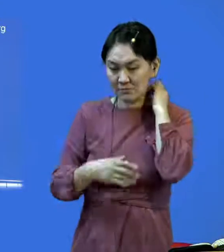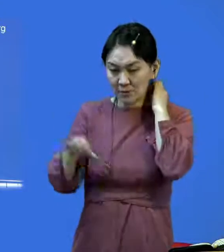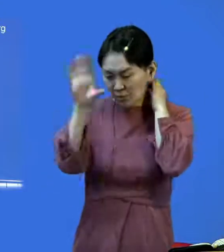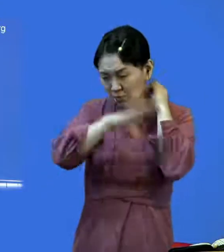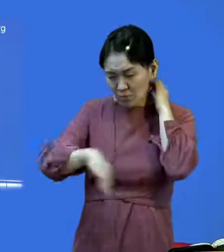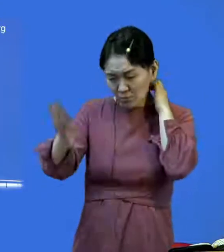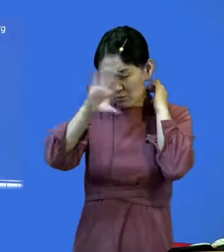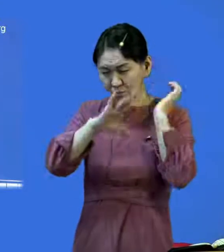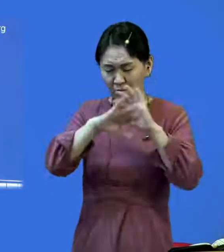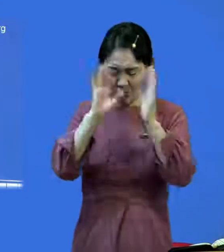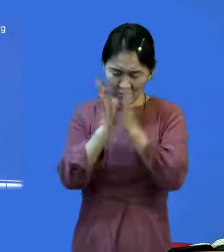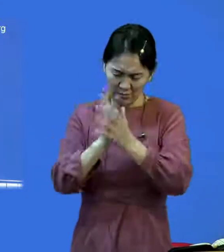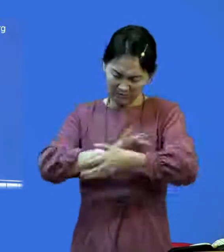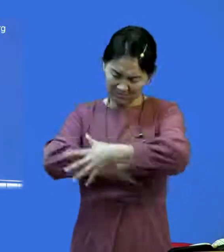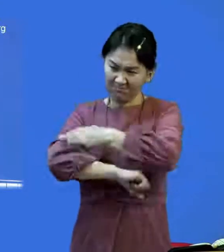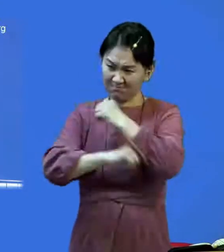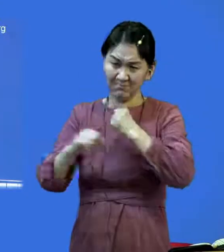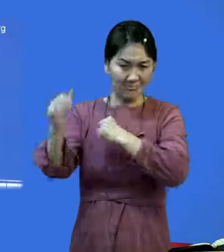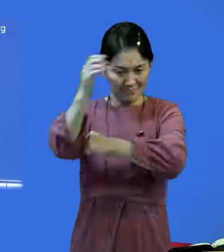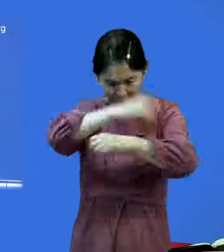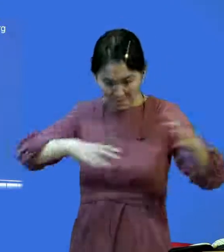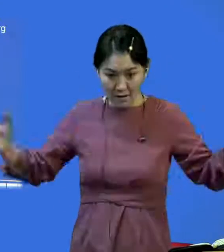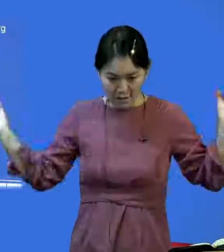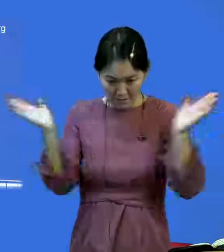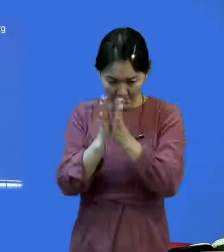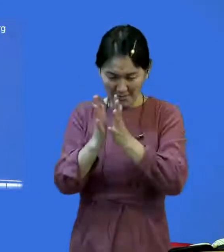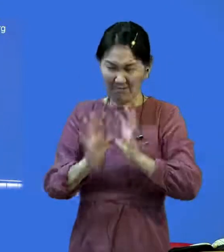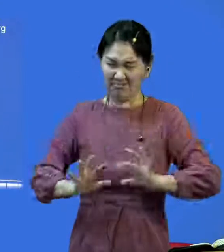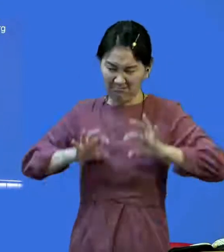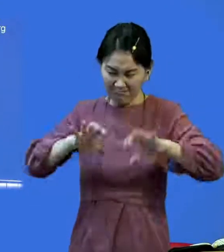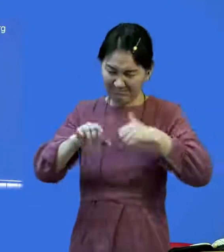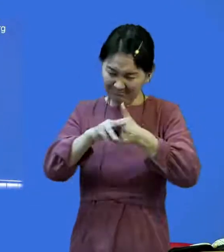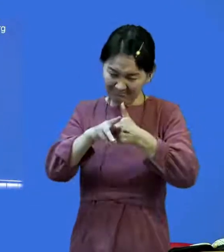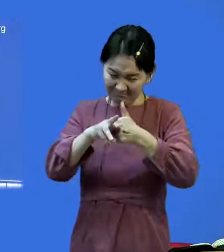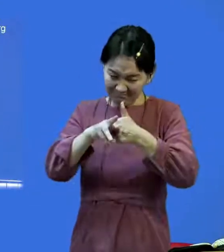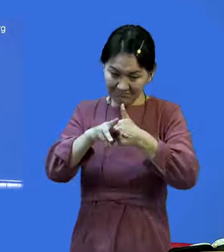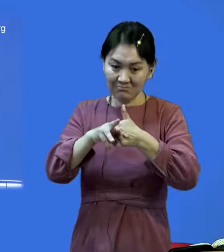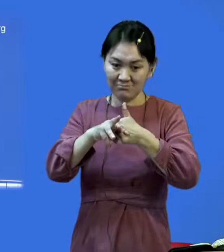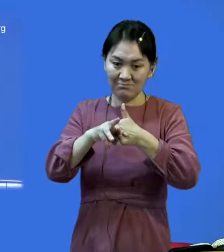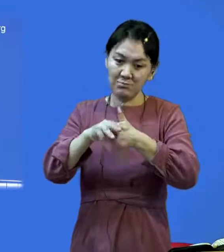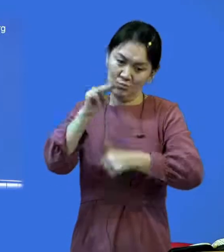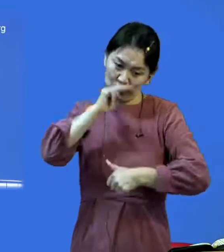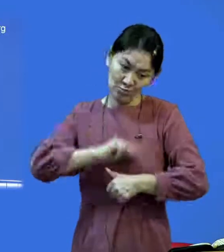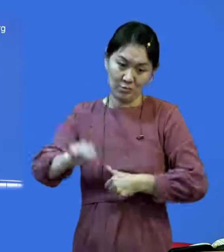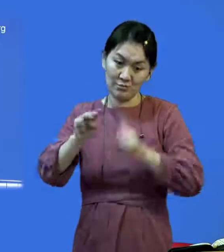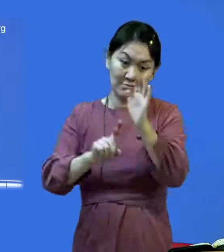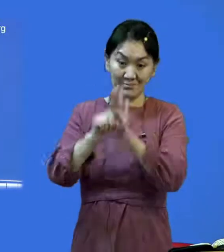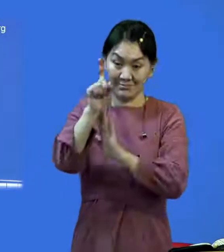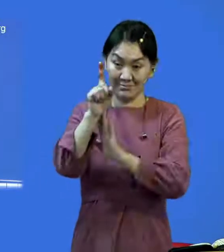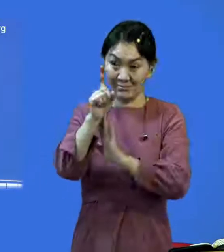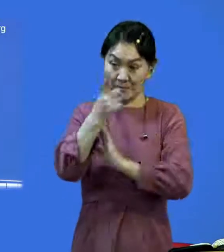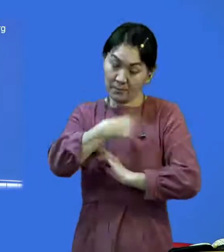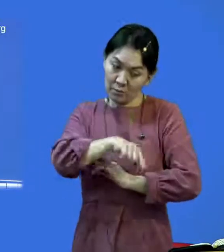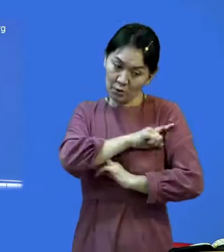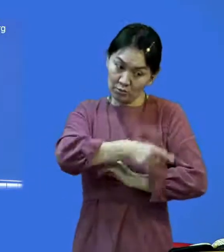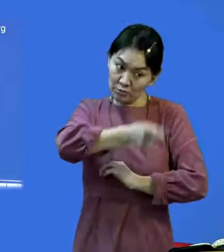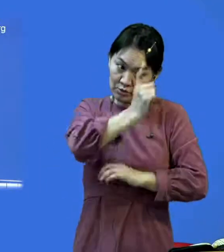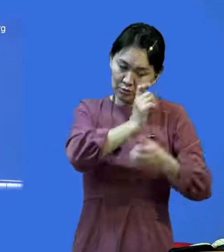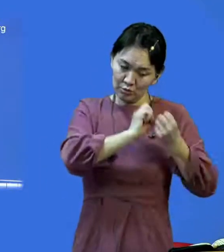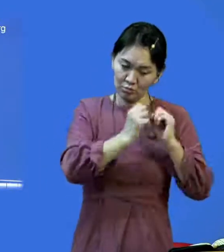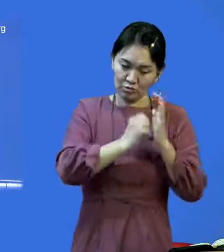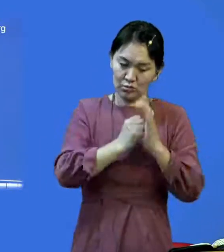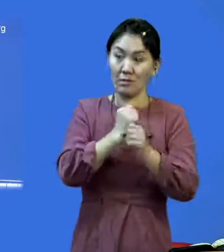хүчээ нийтээрээ хамтдаа оролцож сайн мэдээг тарахын төлөө эхлээд хийх ёстой ажил бидэнд